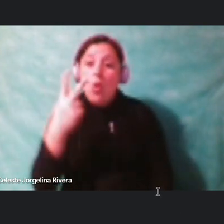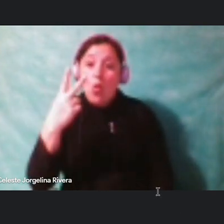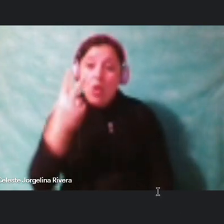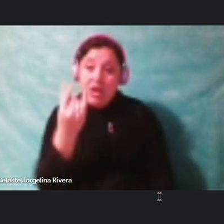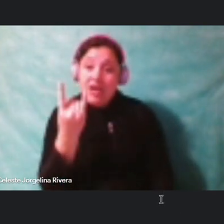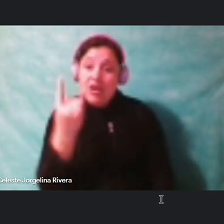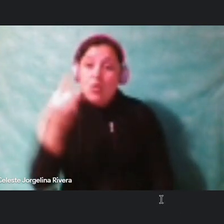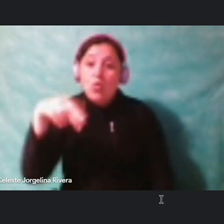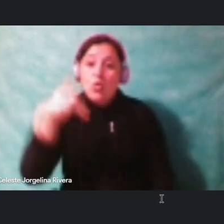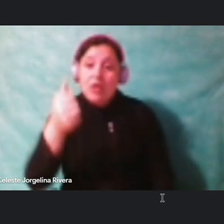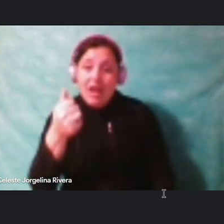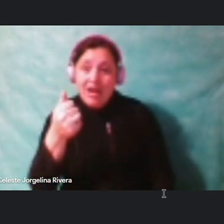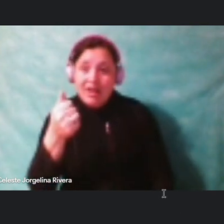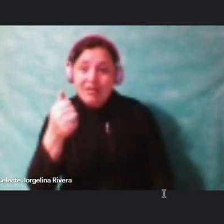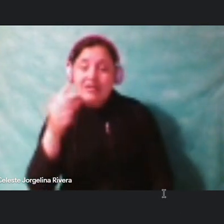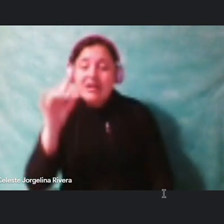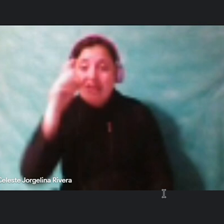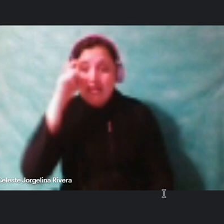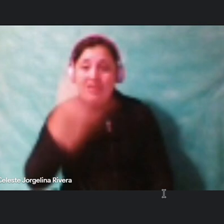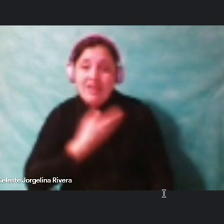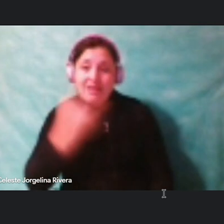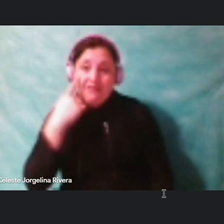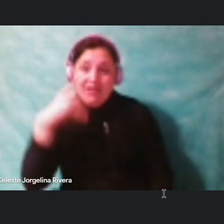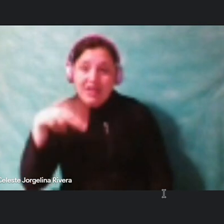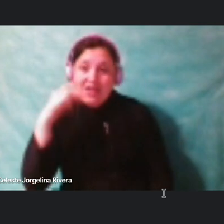la inteligencia artificial.